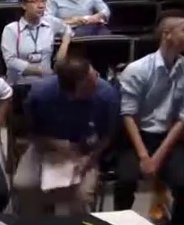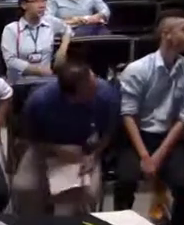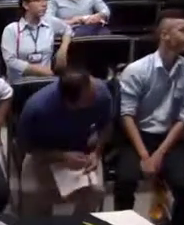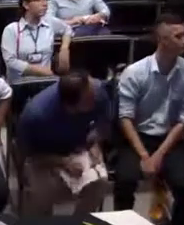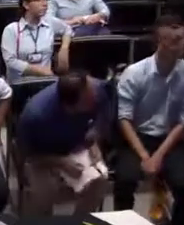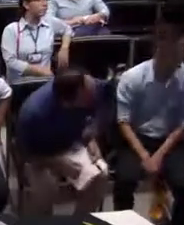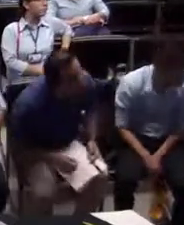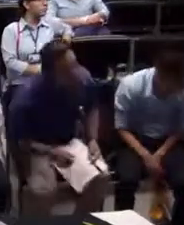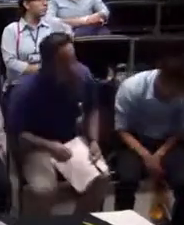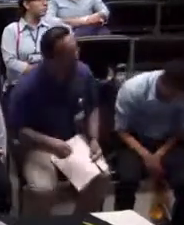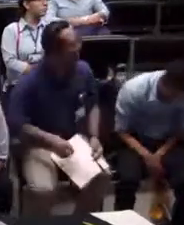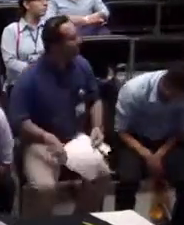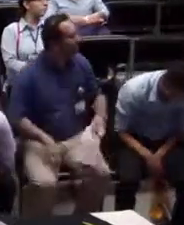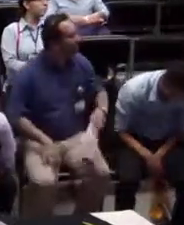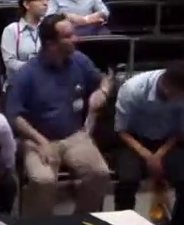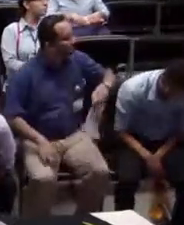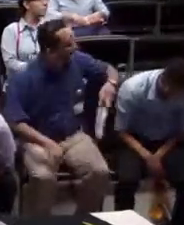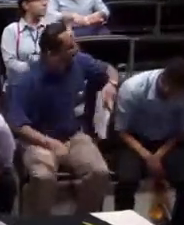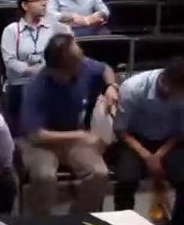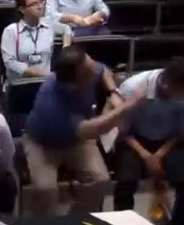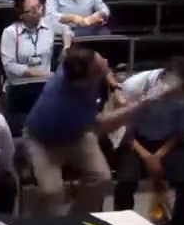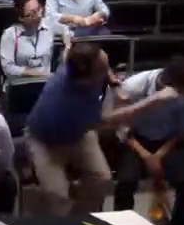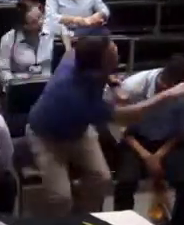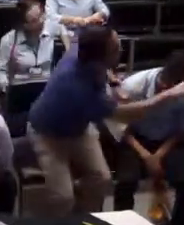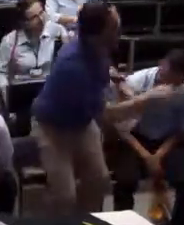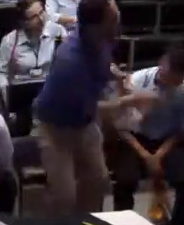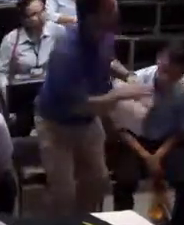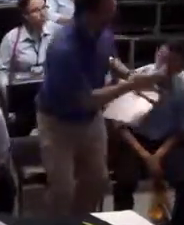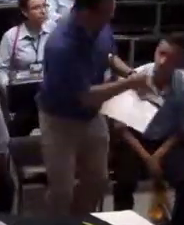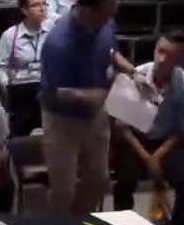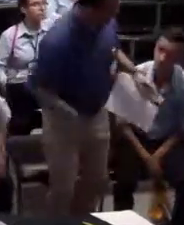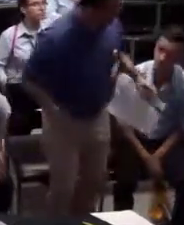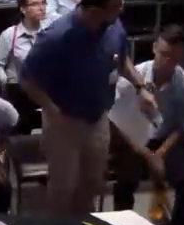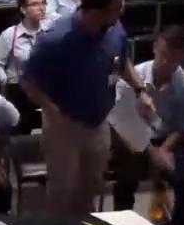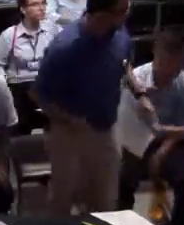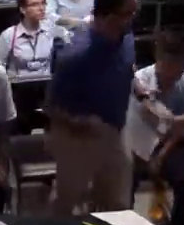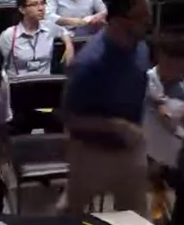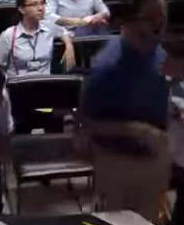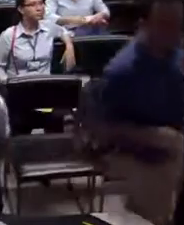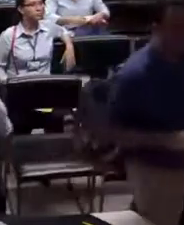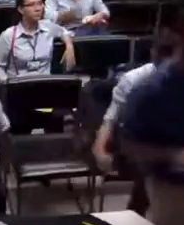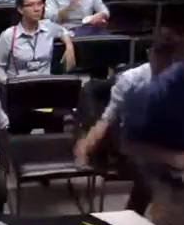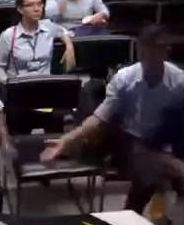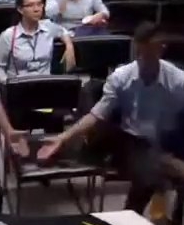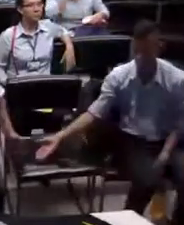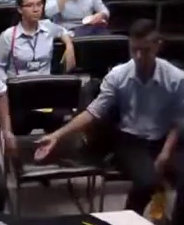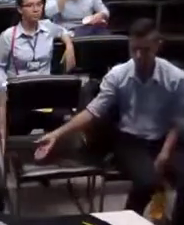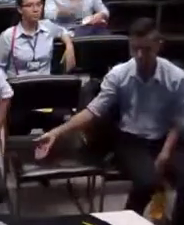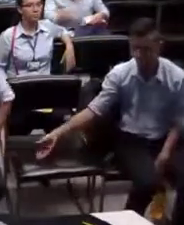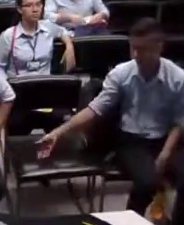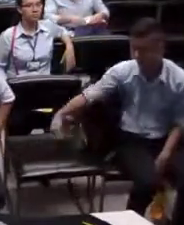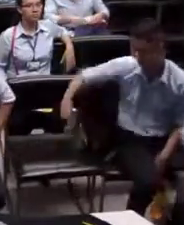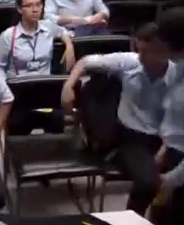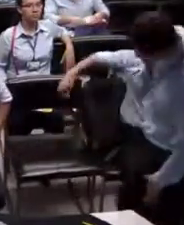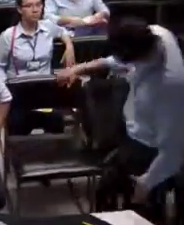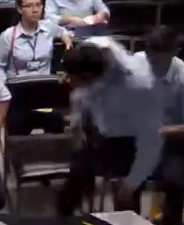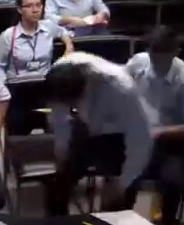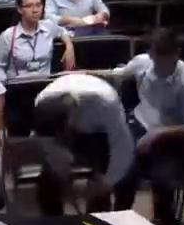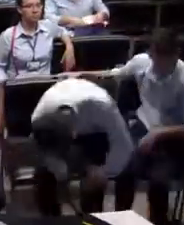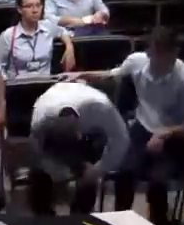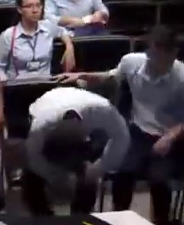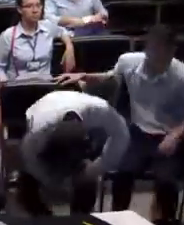Sobre lo que nos exponían, pues yo quería hacer como una pregunta, perdón, me voy a cambiar de silla.